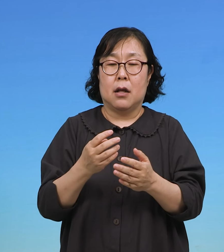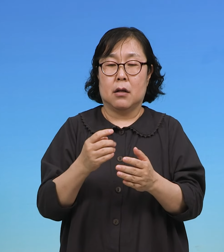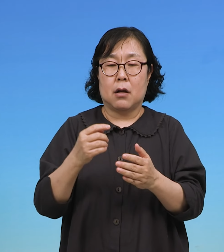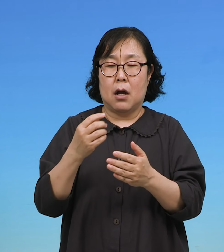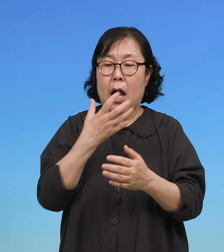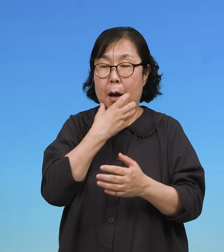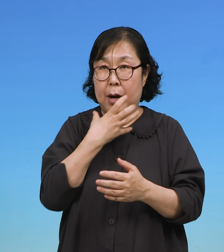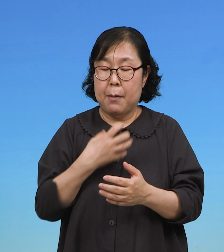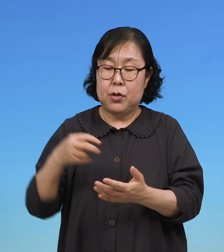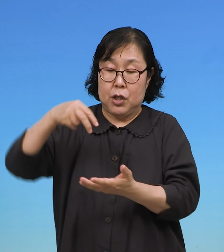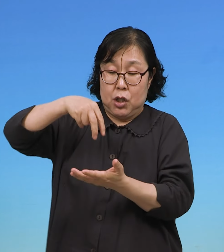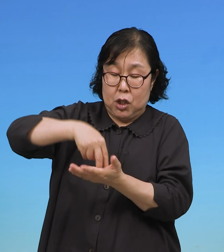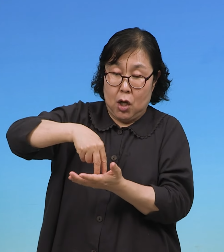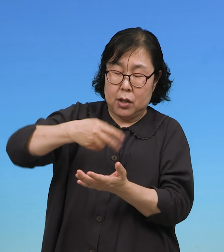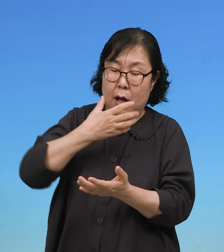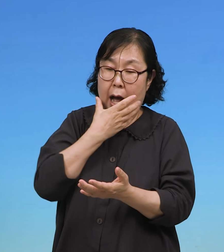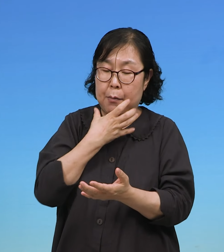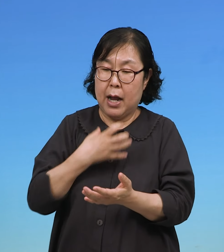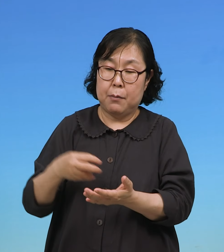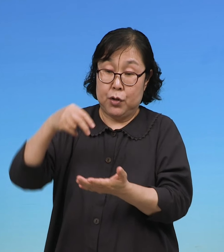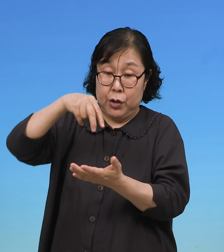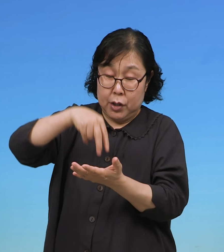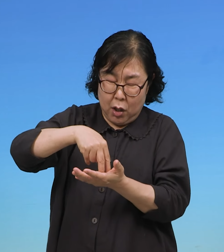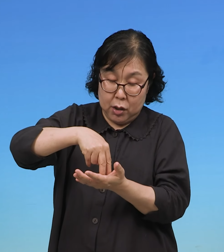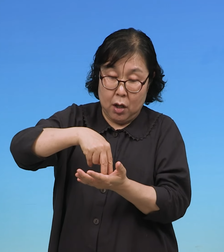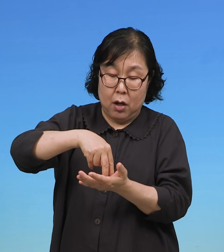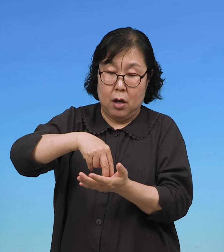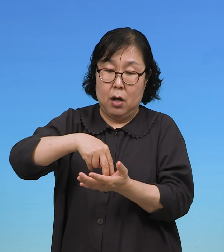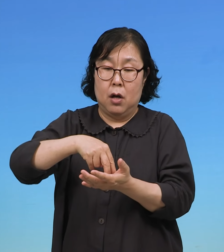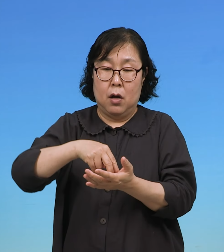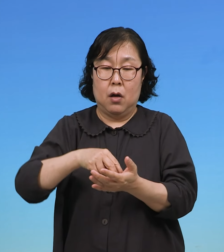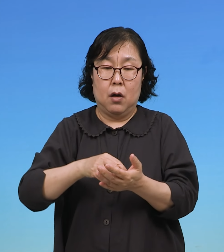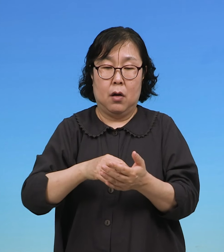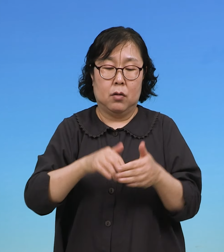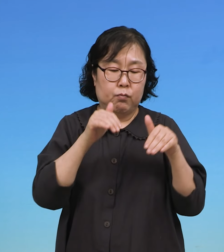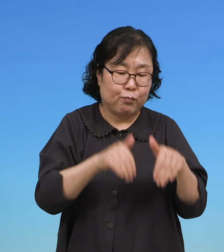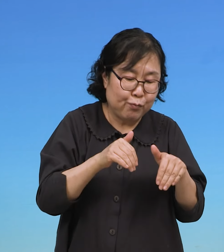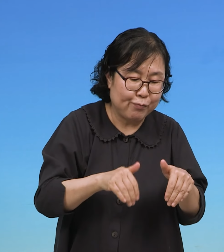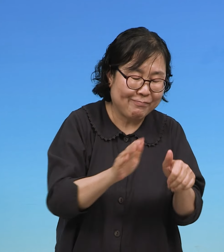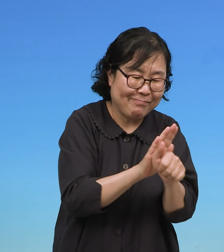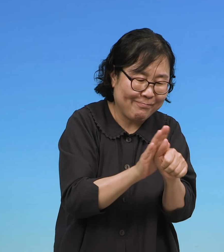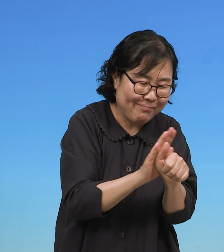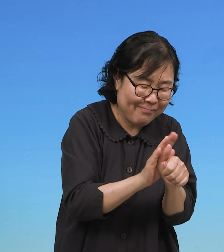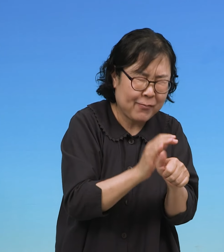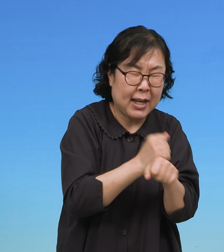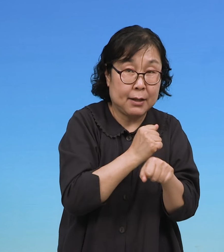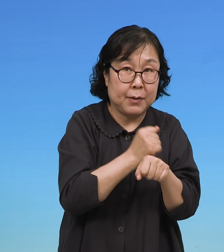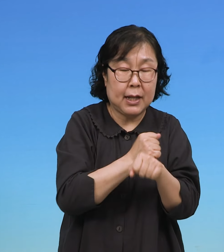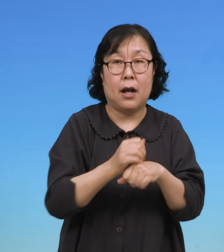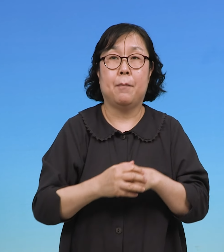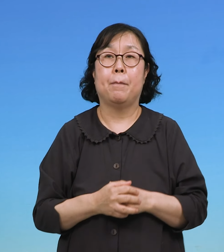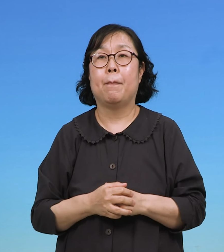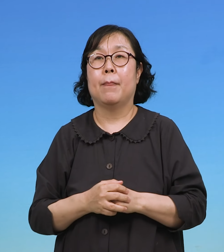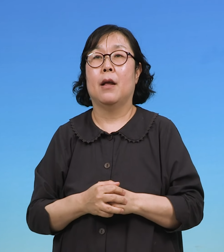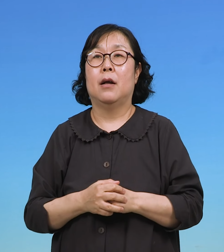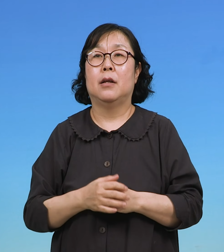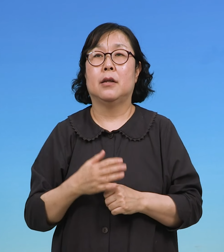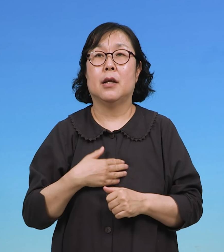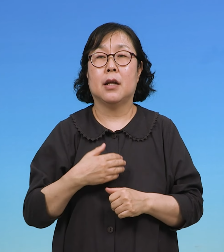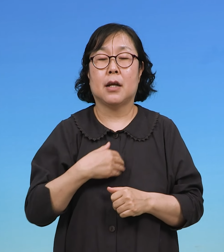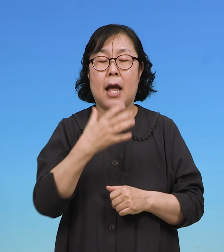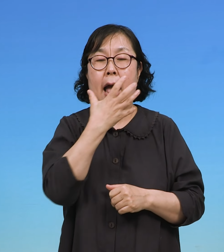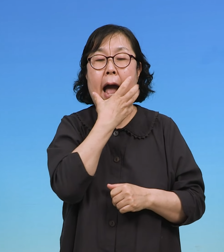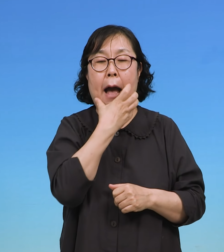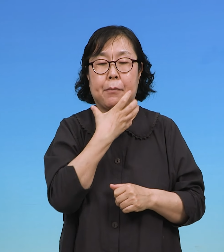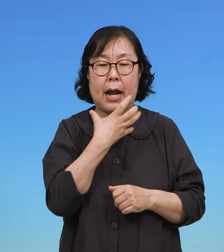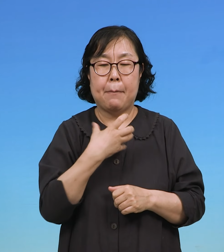사실은요, 원래 이 제목을 아브라함의 오지랖 이렇게 잡아갔습니다, 처음에. 그리고 내가 오지랖을 그 국어